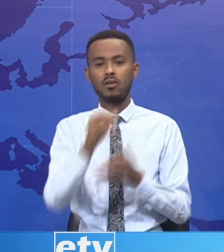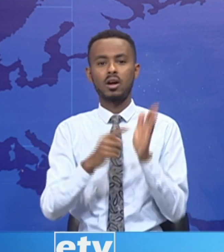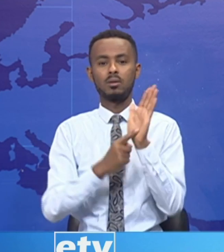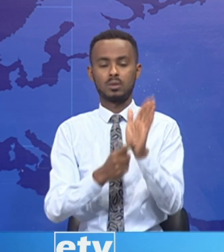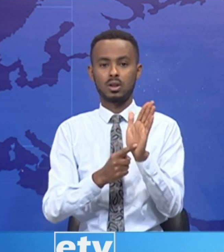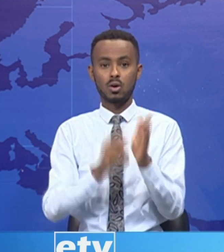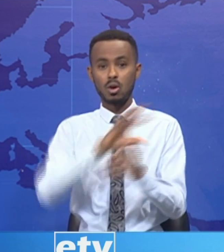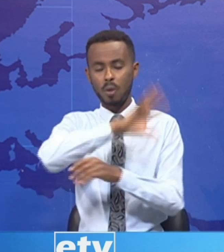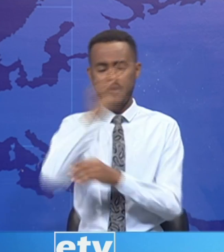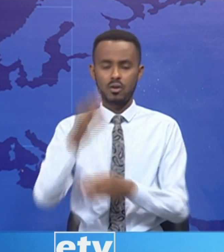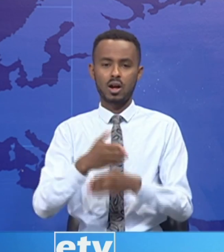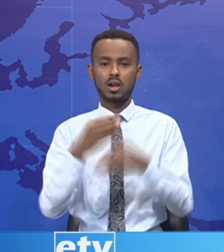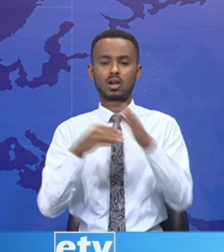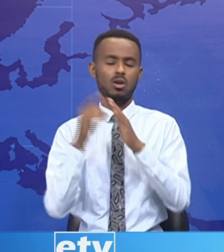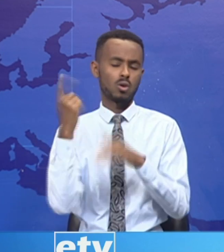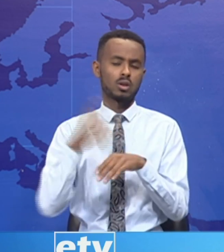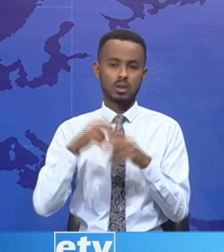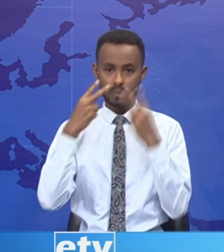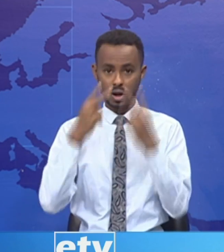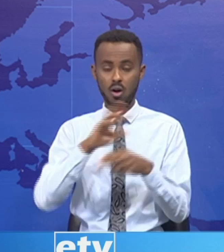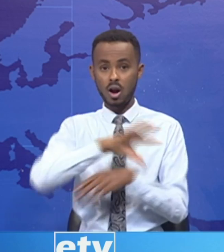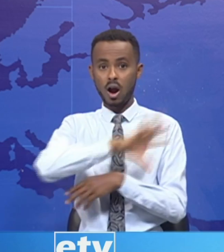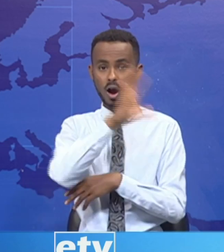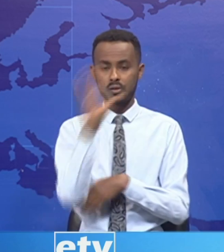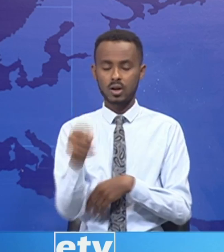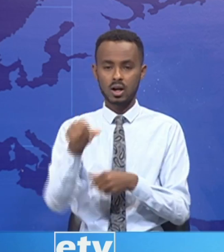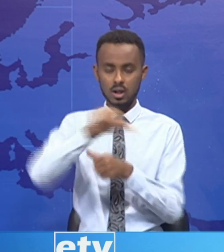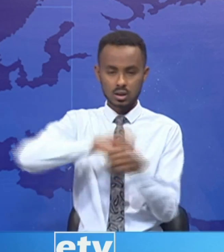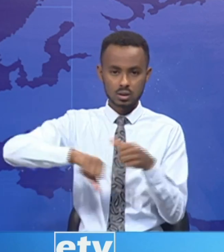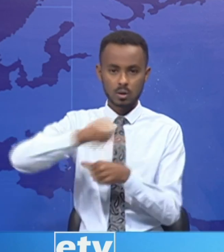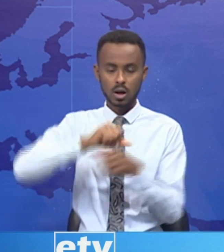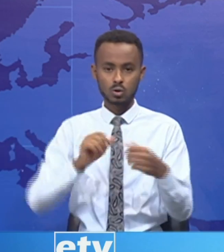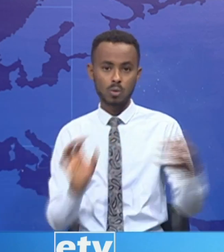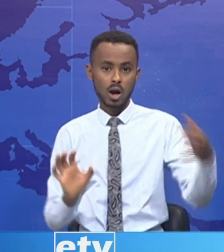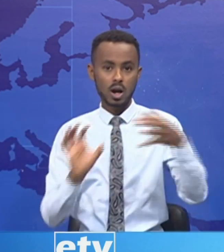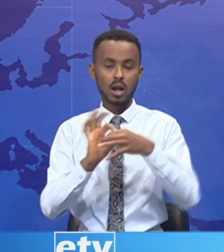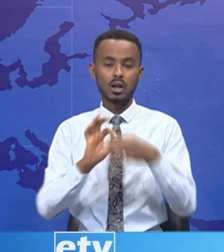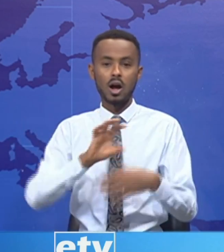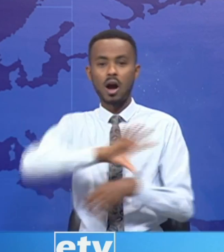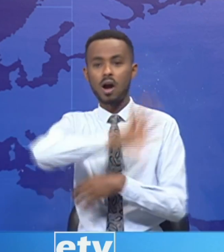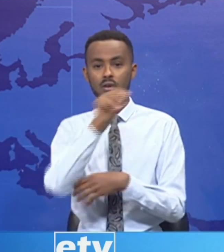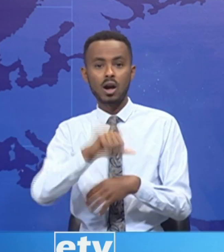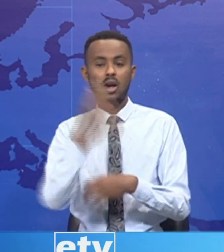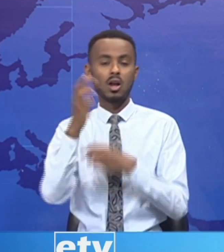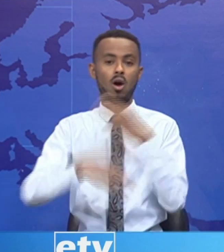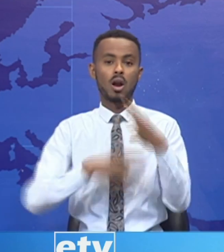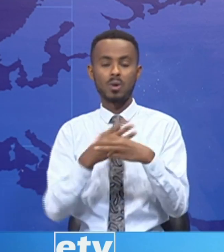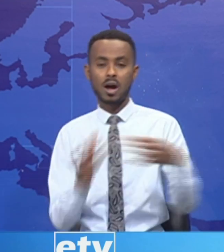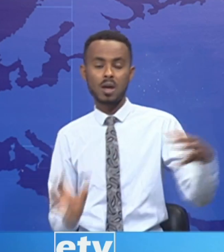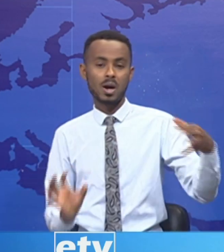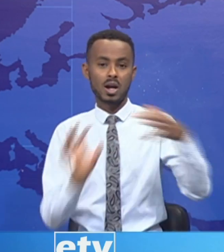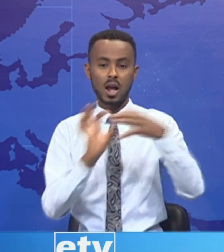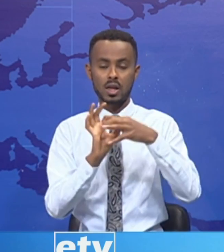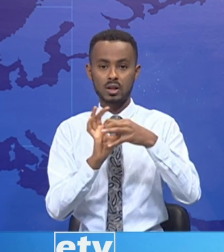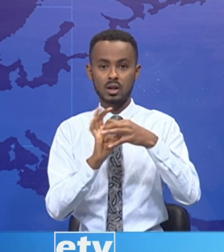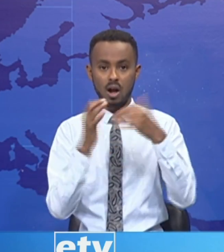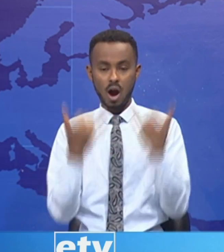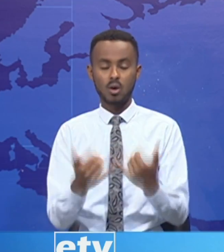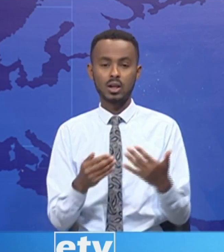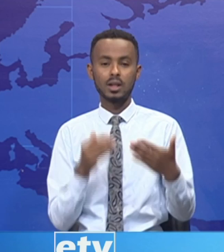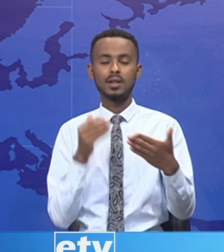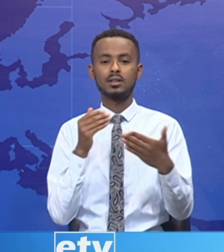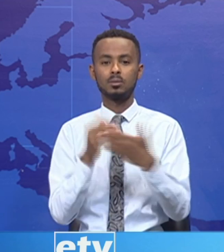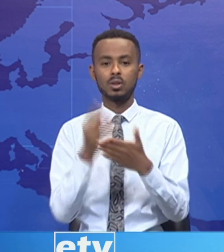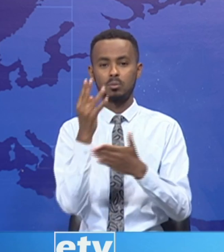እና በአፍሪካ ደረጃ ነው ሁል ጊዜ የምናየው። አፍሪካ እርስ በራሱ ማገናኘትና አፍሪካ ከሌላው ዓለም ማገናኘት አሁን